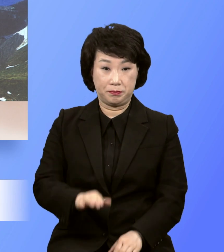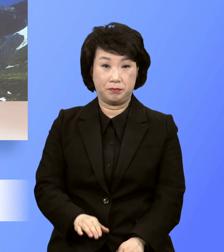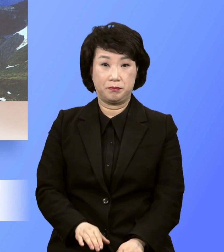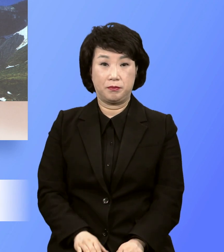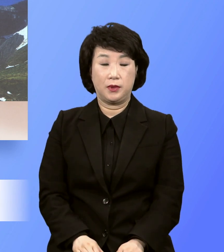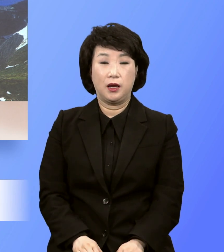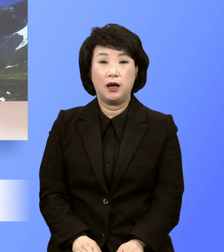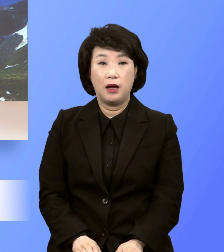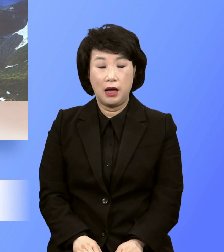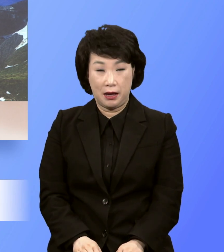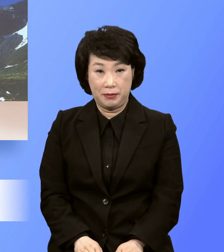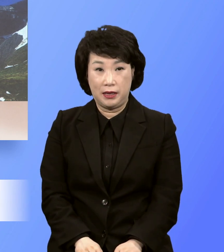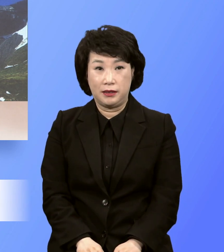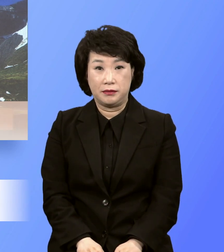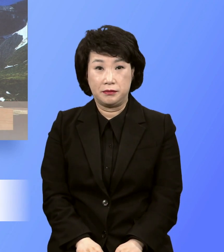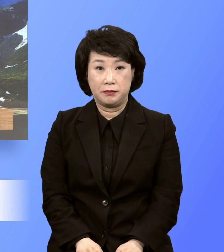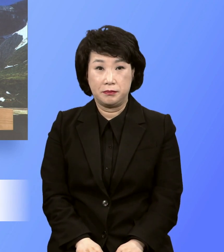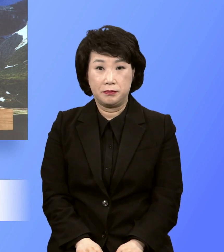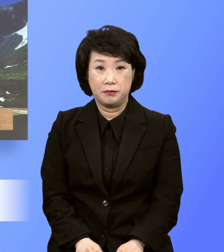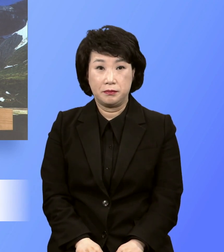하려 하심이니라.